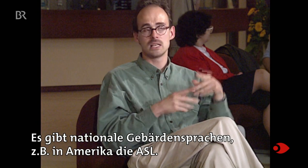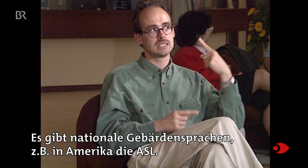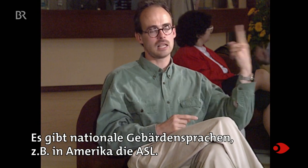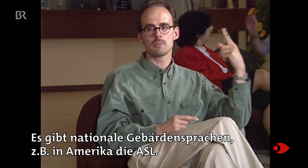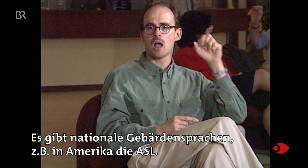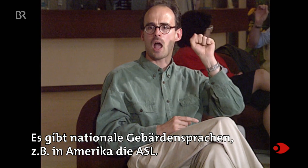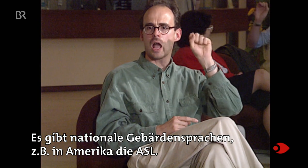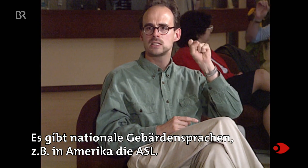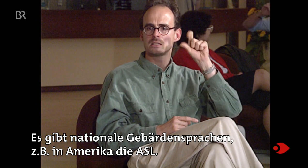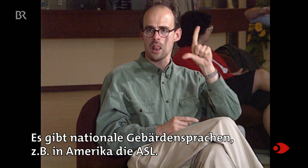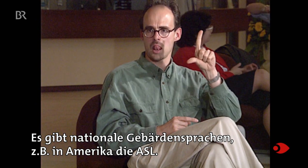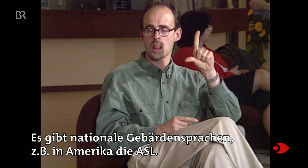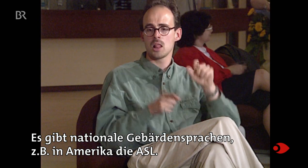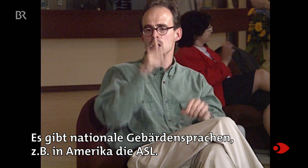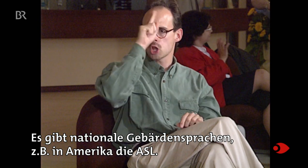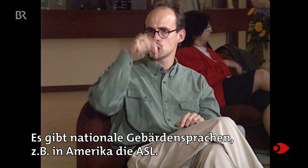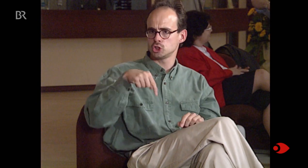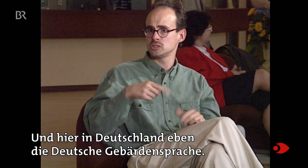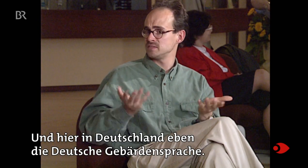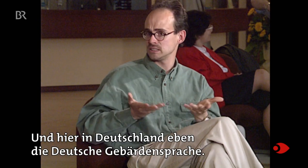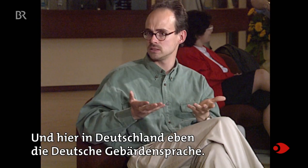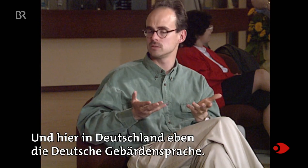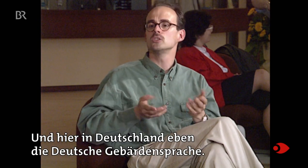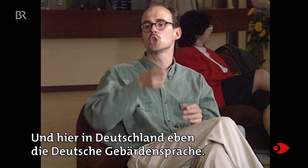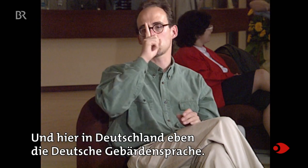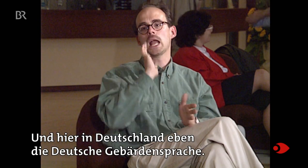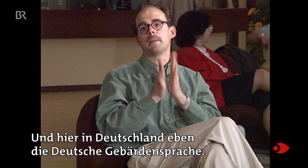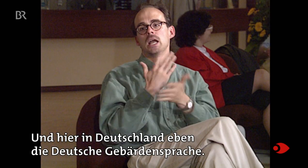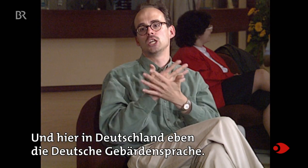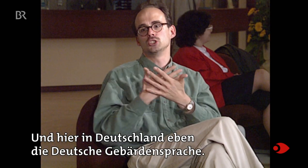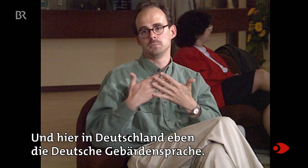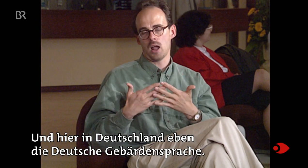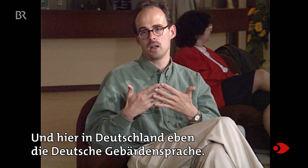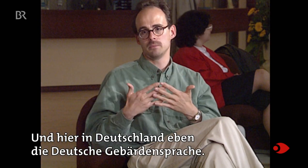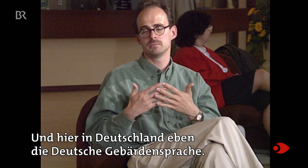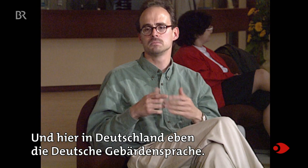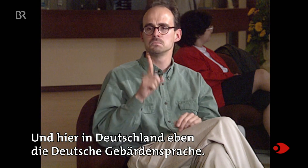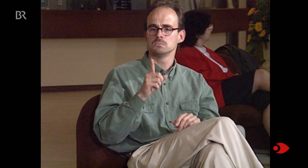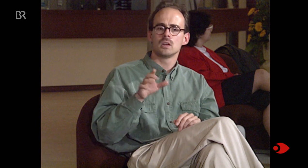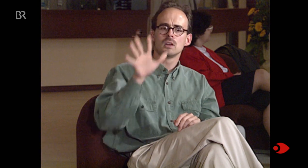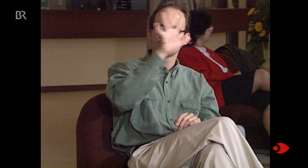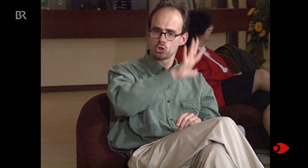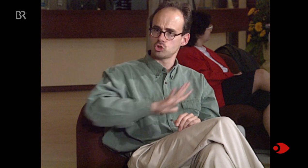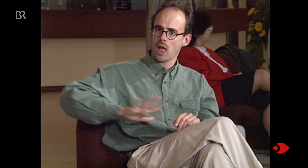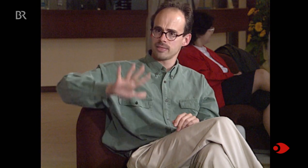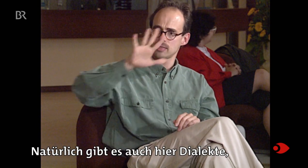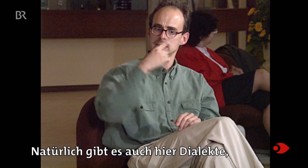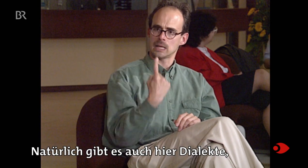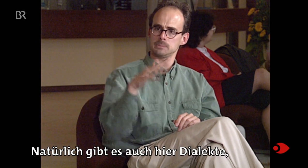Amerika die ASL und hier in Deutschland eben die deutsche Gebärdensprache. Natürlich gibt